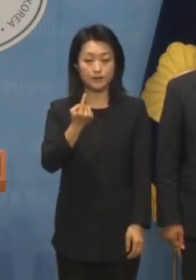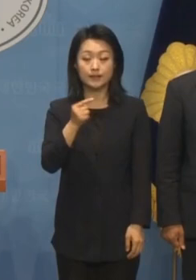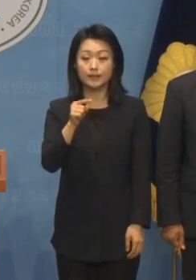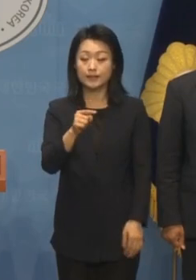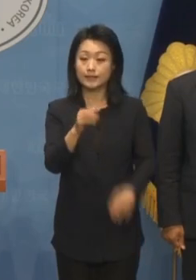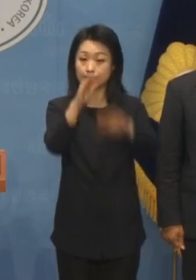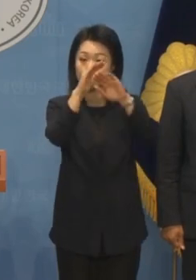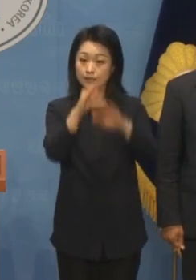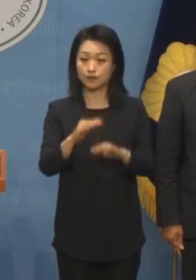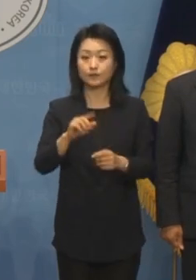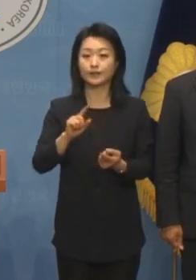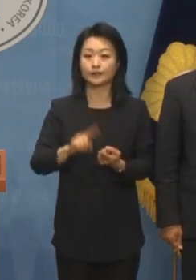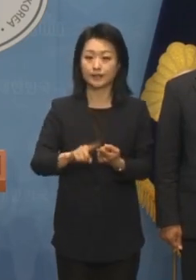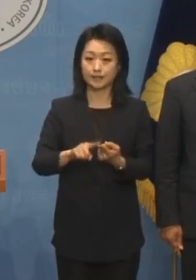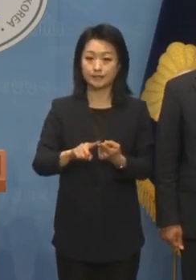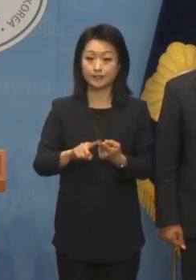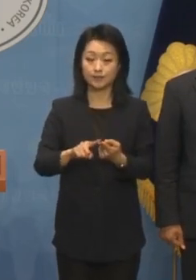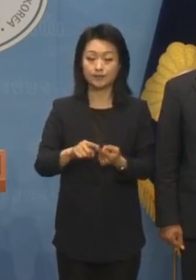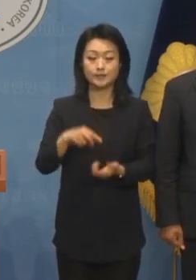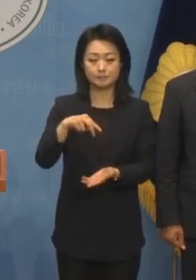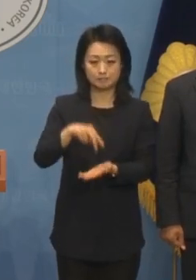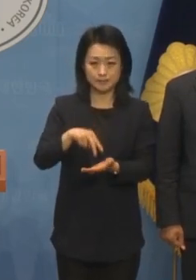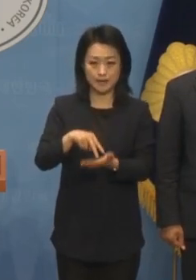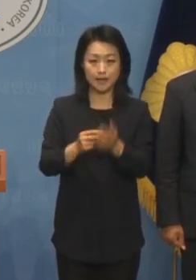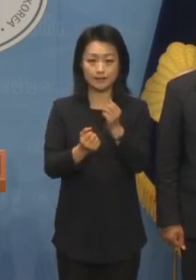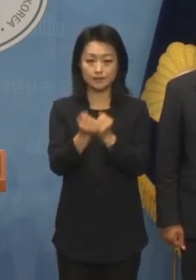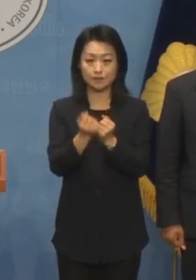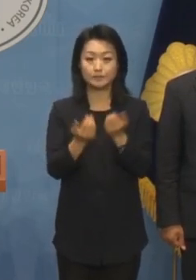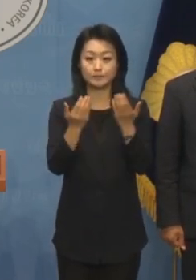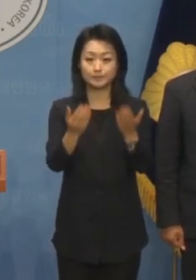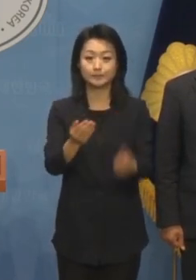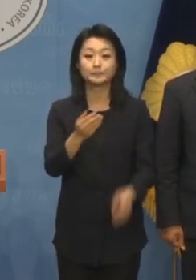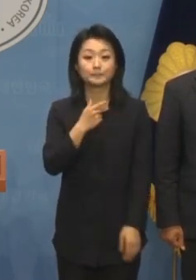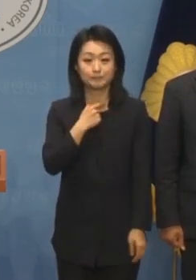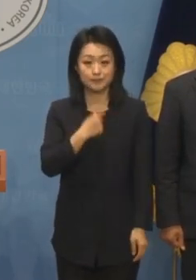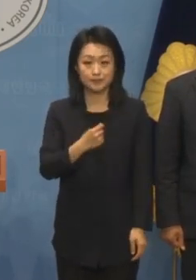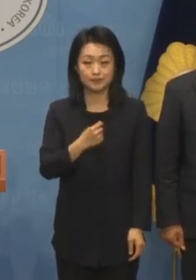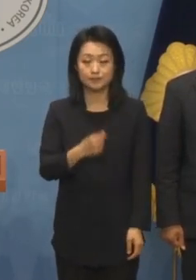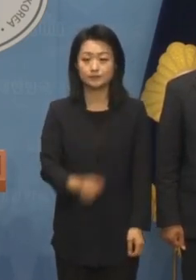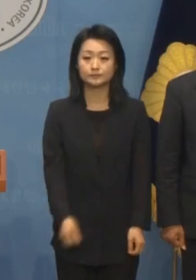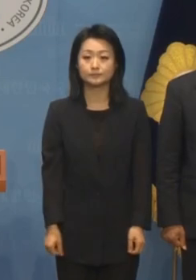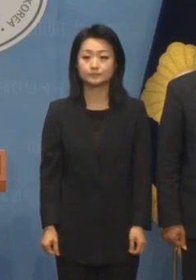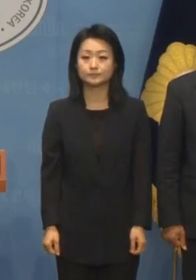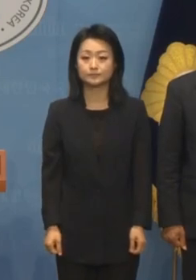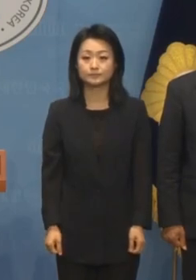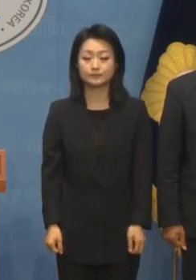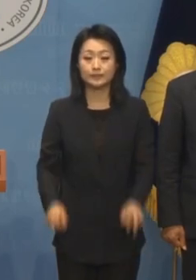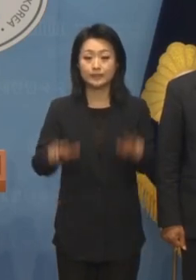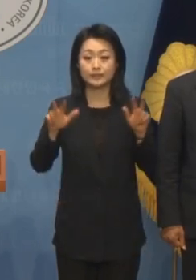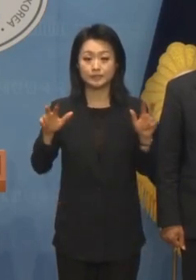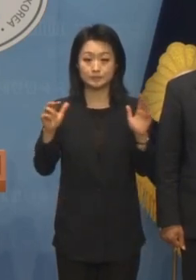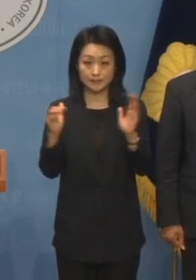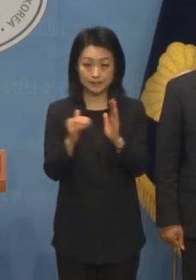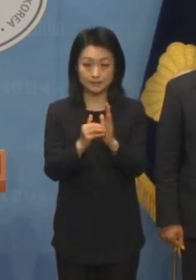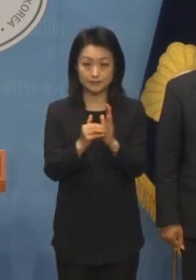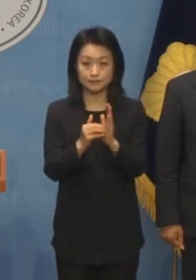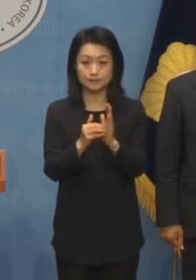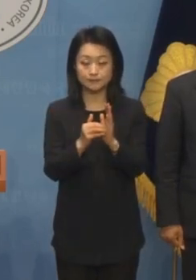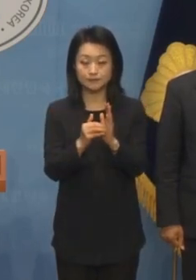이 상황에 대해서 저희 입장을 좀 말씀을 드리려고 합니다. 그동안 계속해서